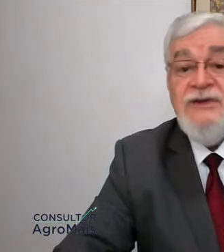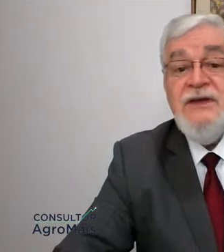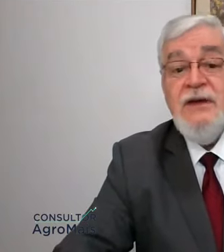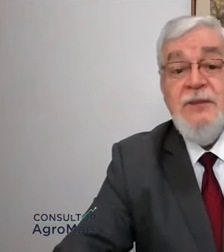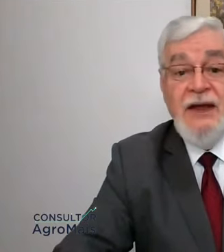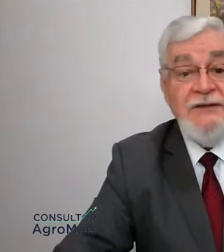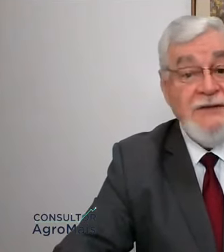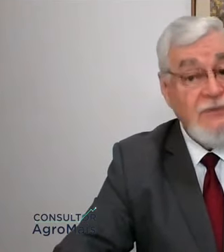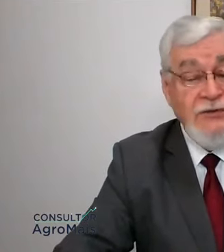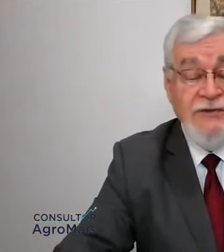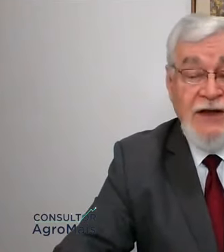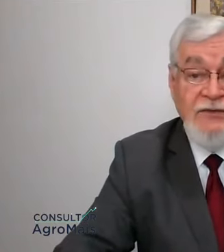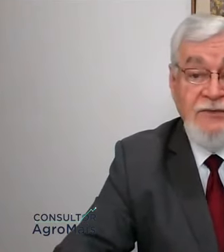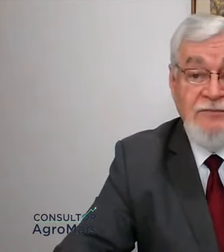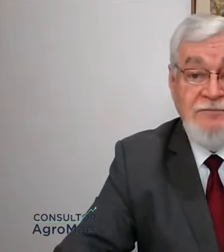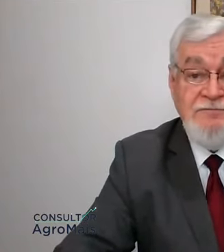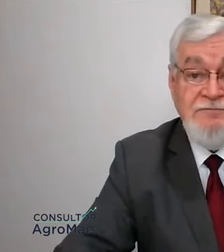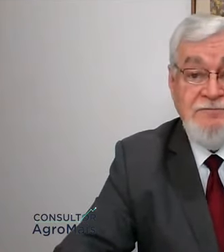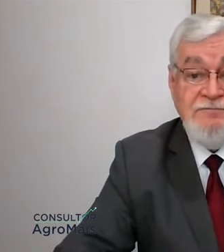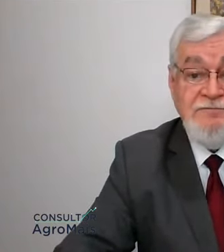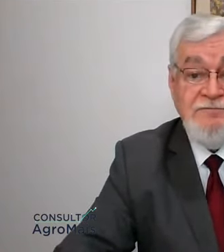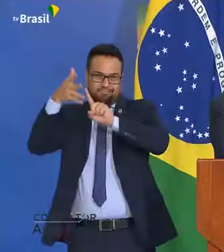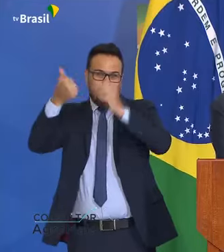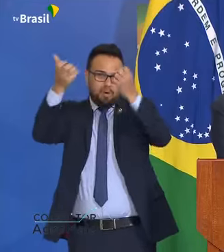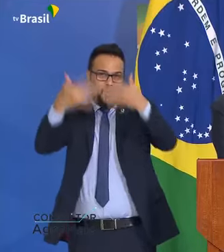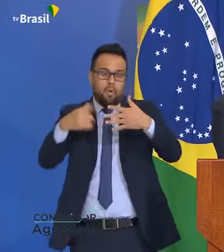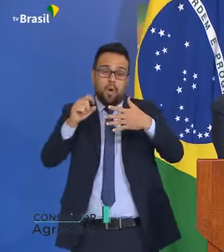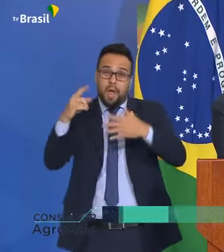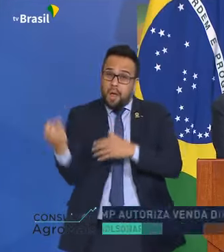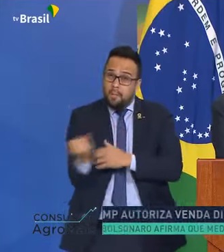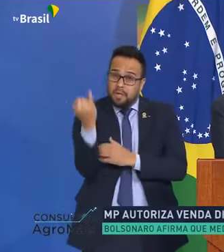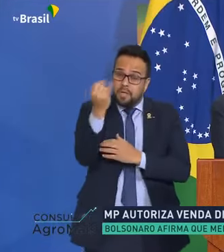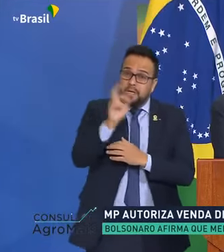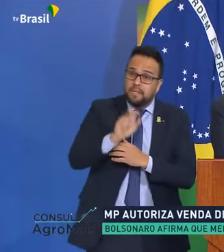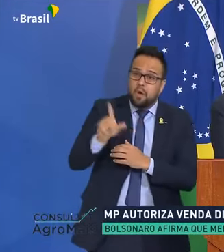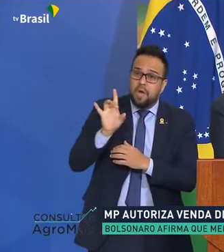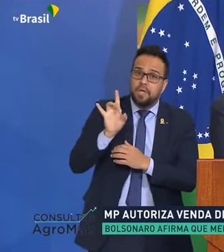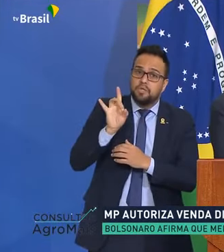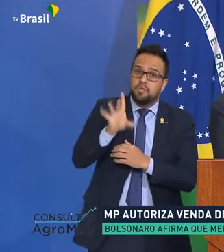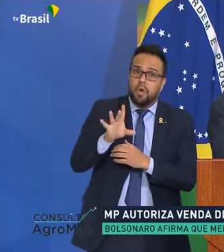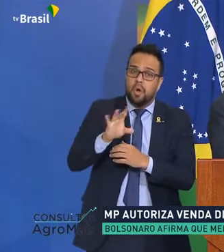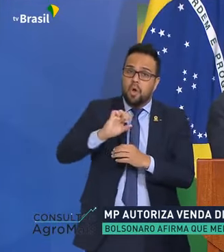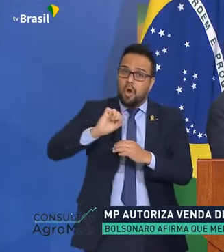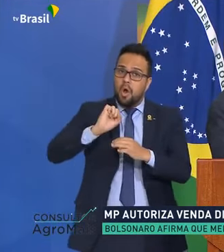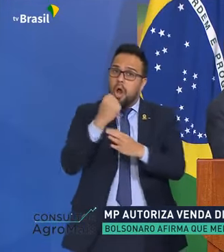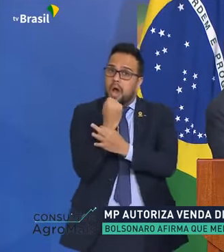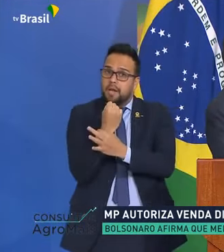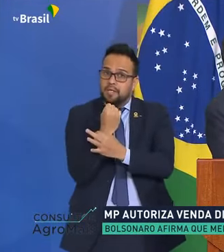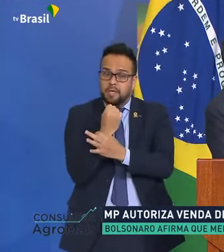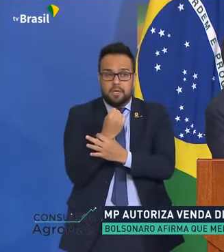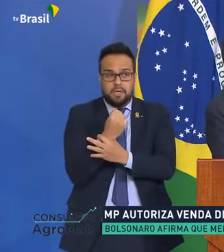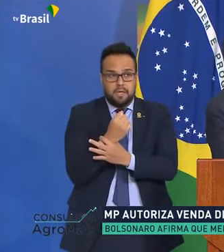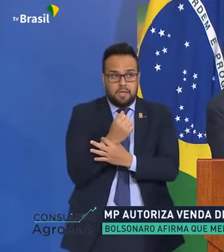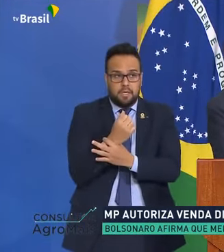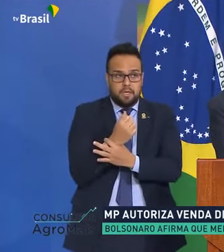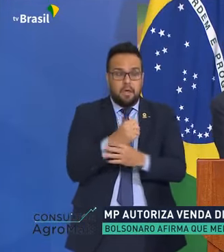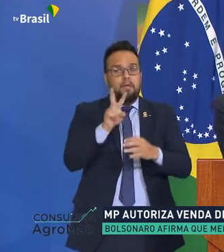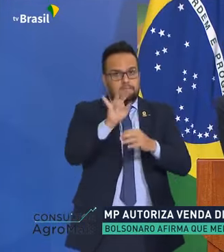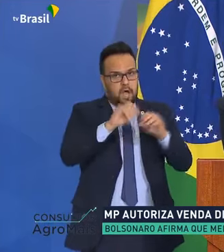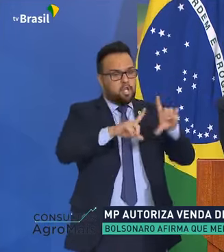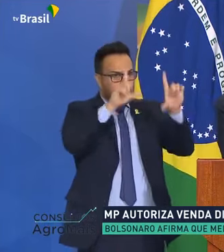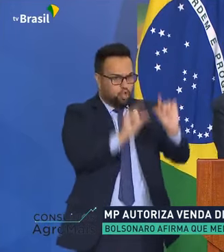cálculo do ICMS dos Estados e não basta isso daqui isso é não há garantia contra o respeito que vai baixar o preço